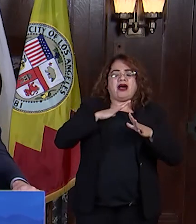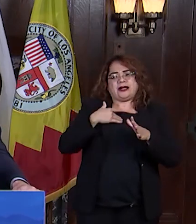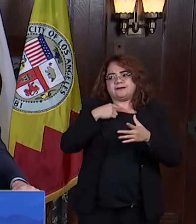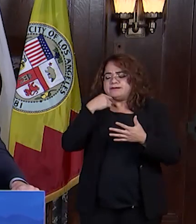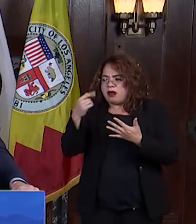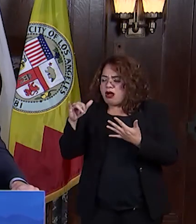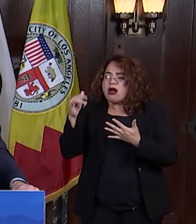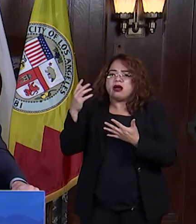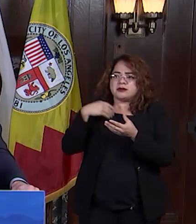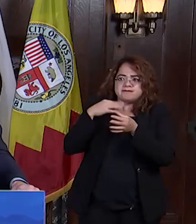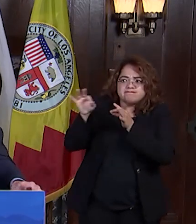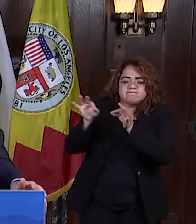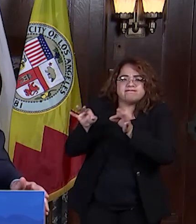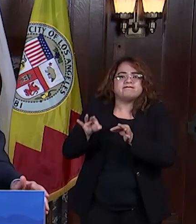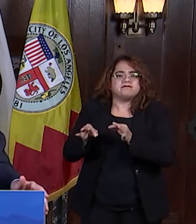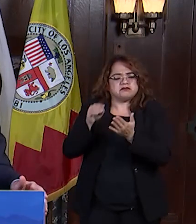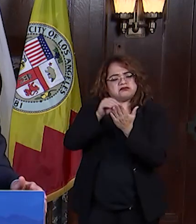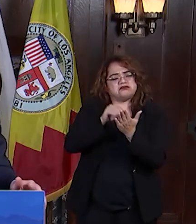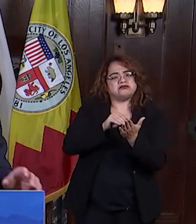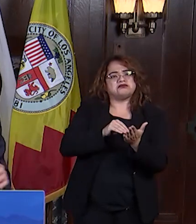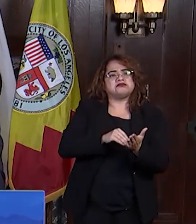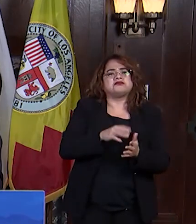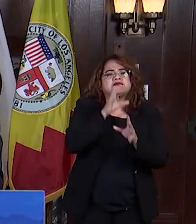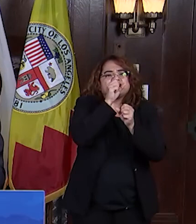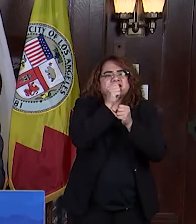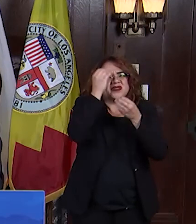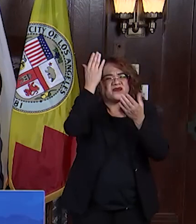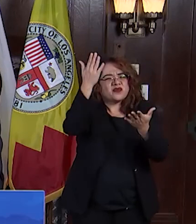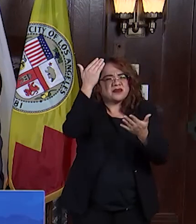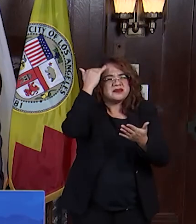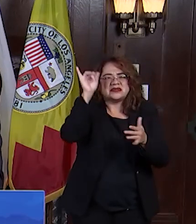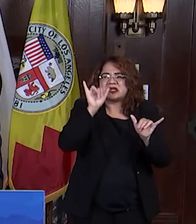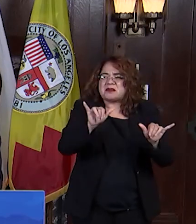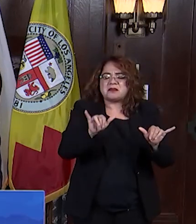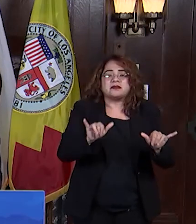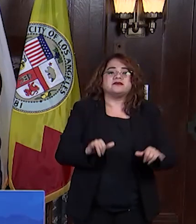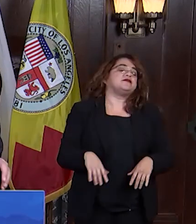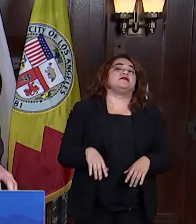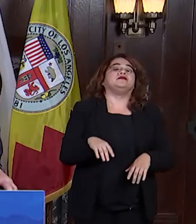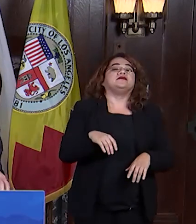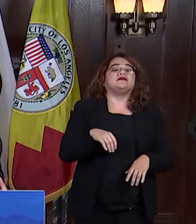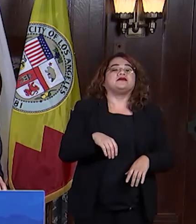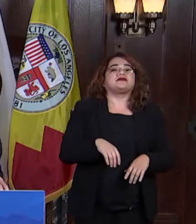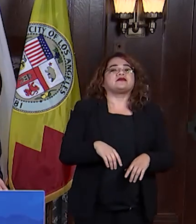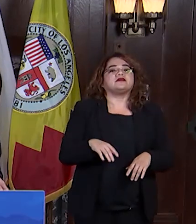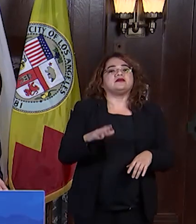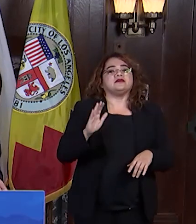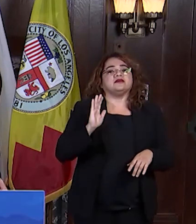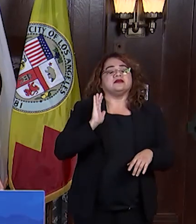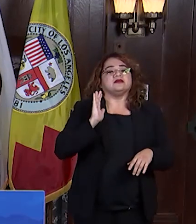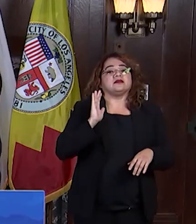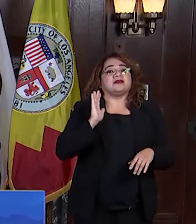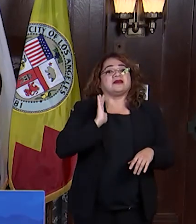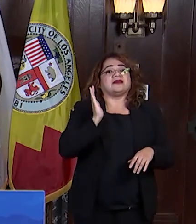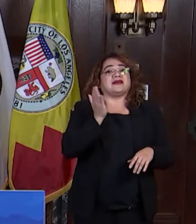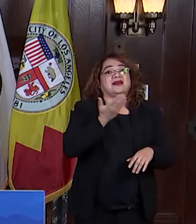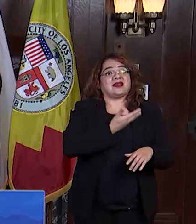emocionado de anunciar un nuevo programa de la ciudad que también sirve para ayudar a nuestros residentes